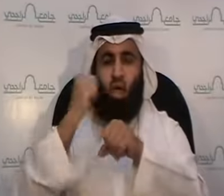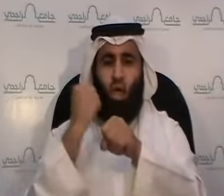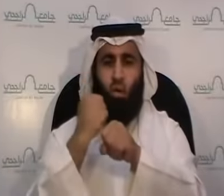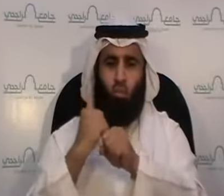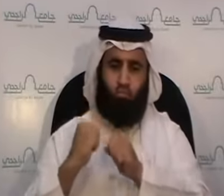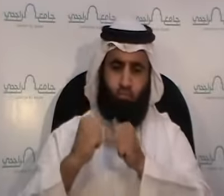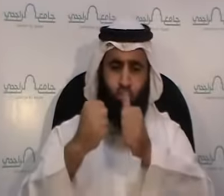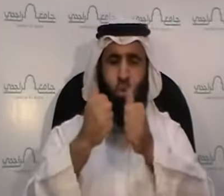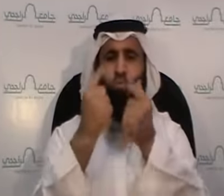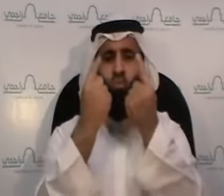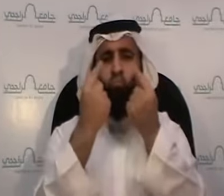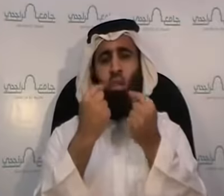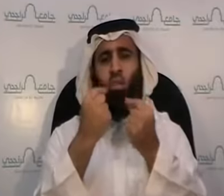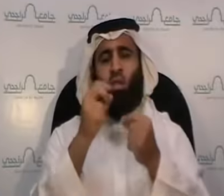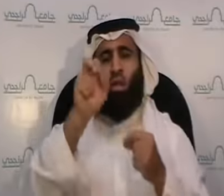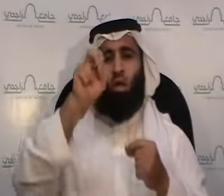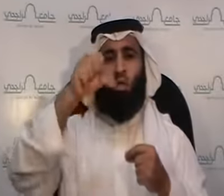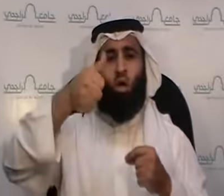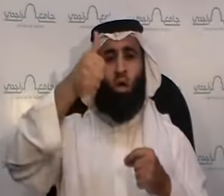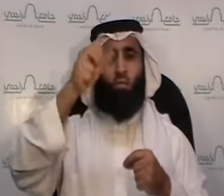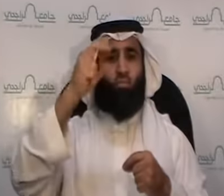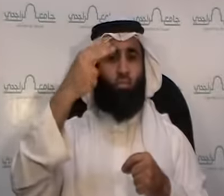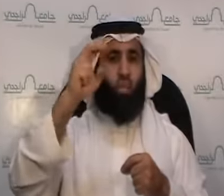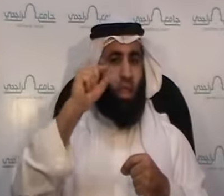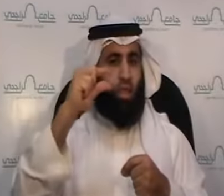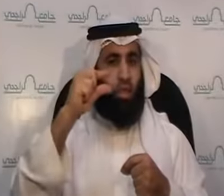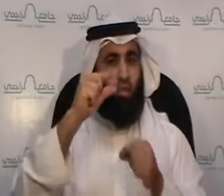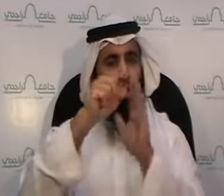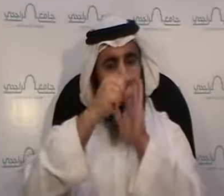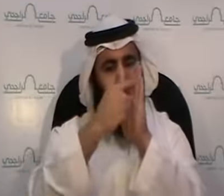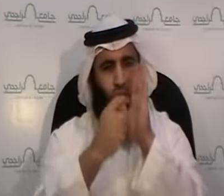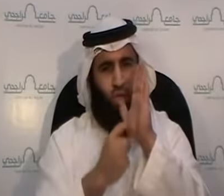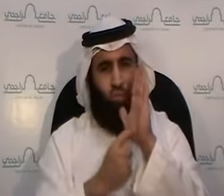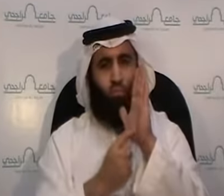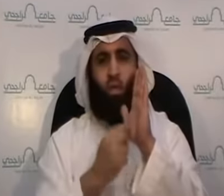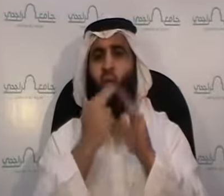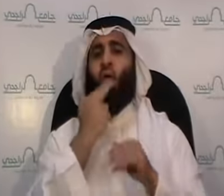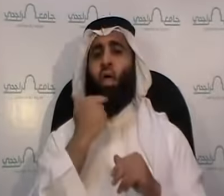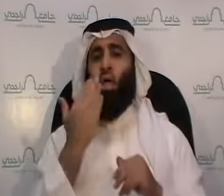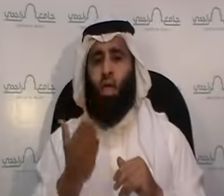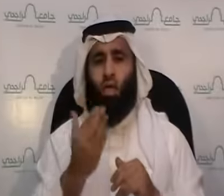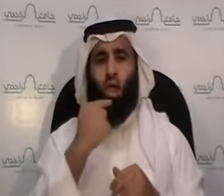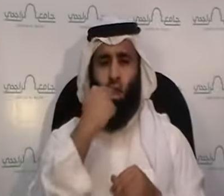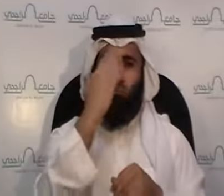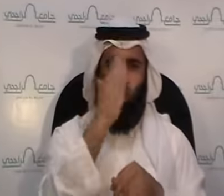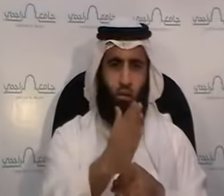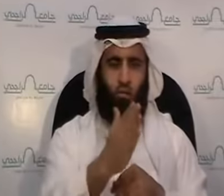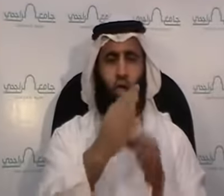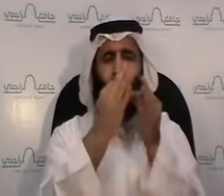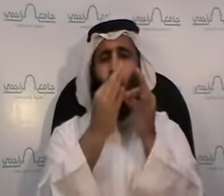وقواعد ثابتة من الحق والخير والإحسان. ففي فعل